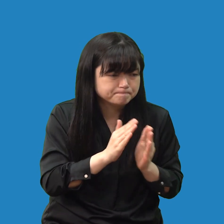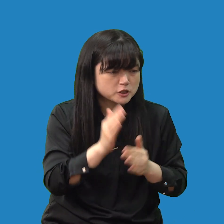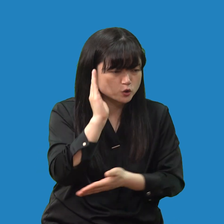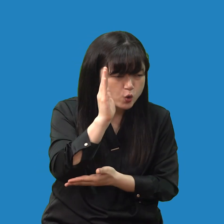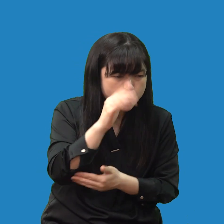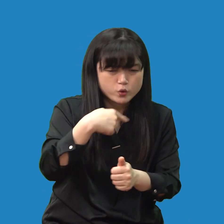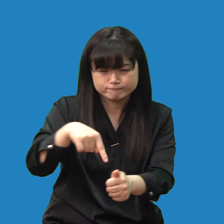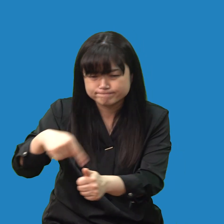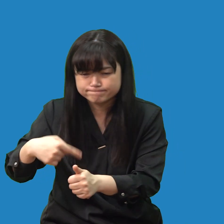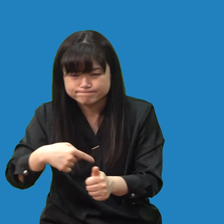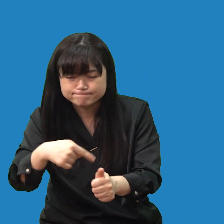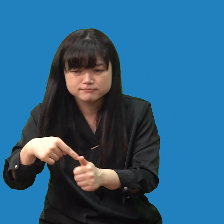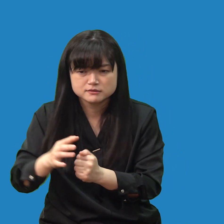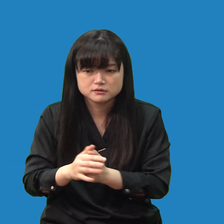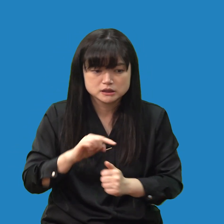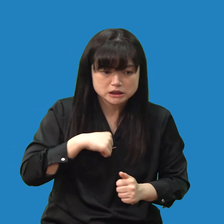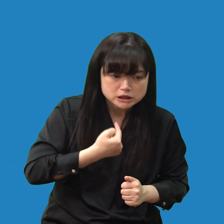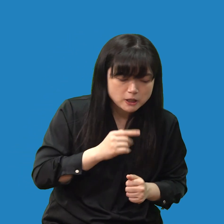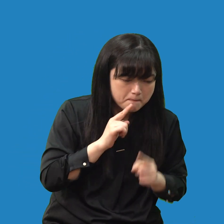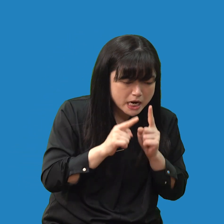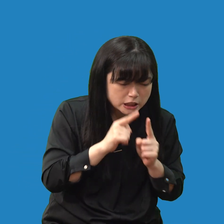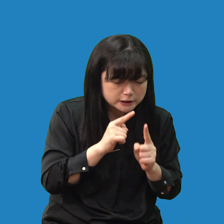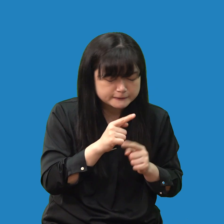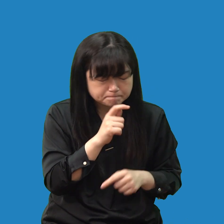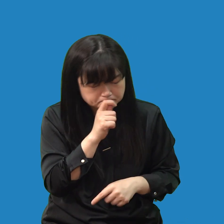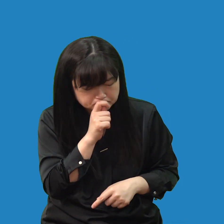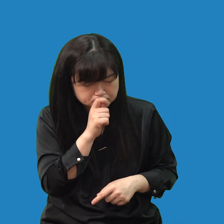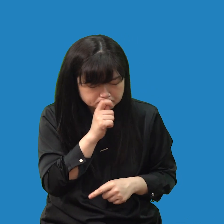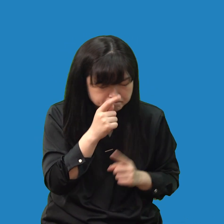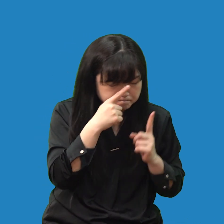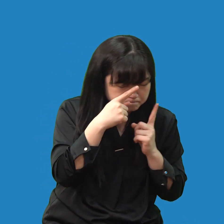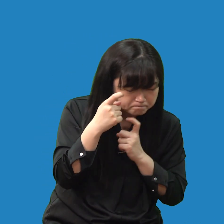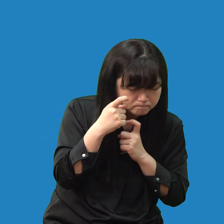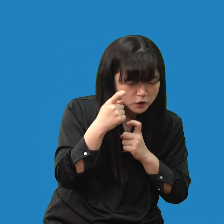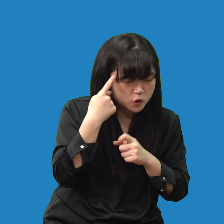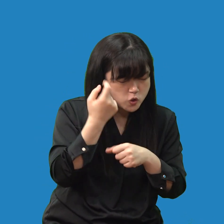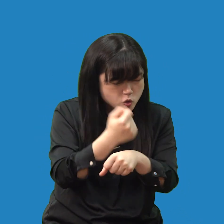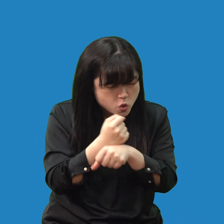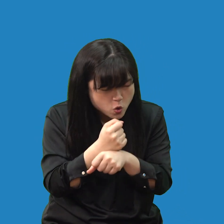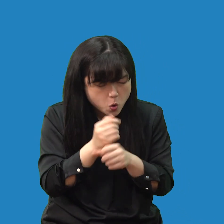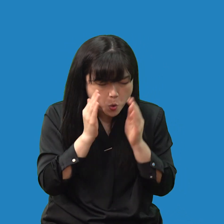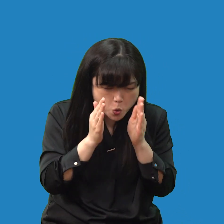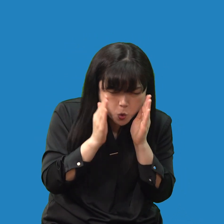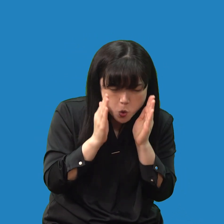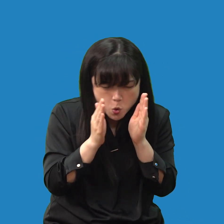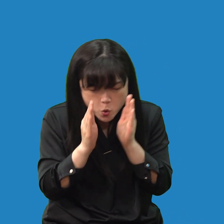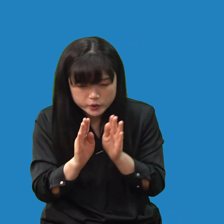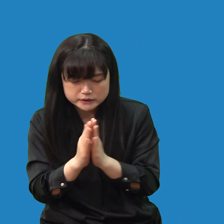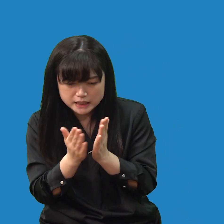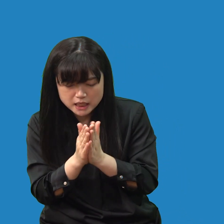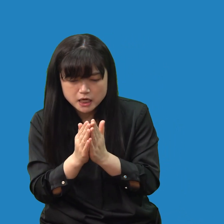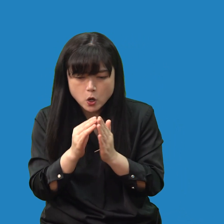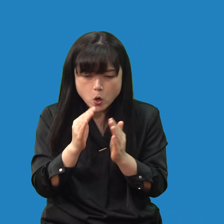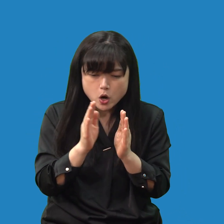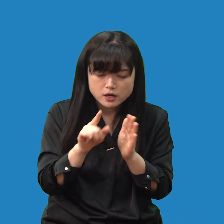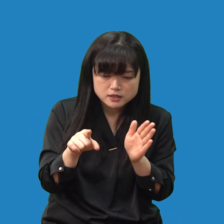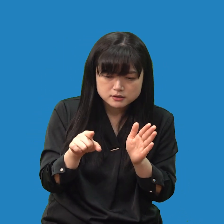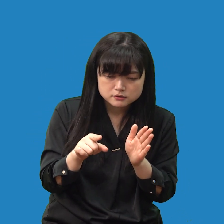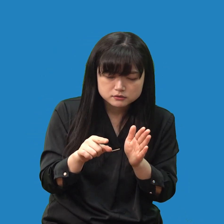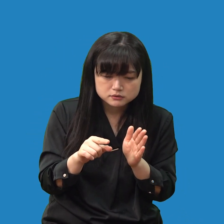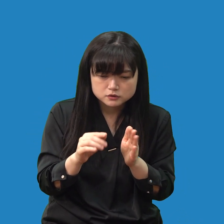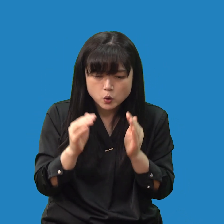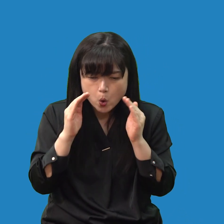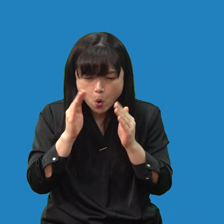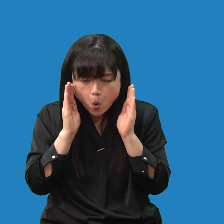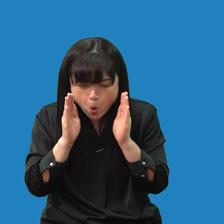준비해서 설교하고 가르치고 스스로 또 그 말씀을 다 주중에 연구해서 성경 공부 교재를 만드는 일을 병행하면서 또